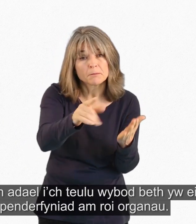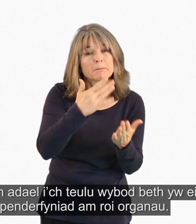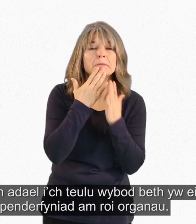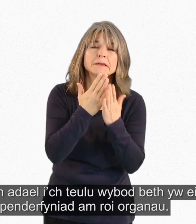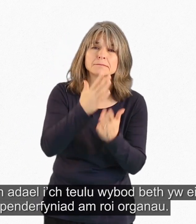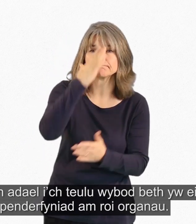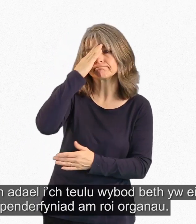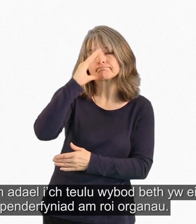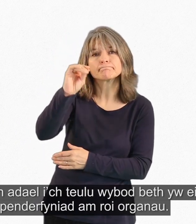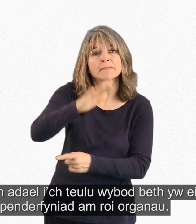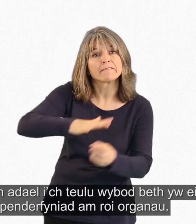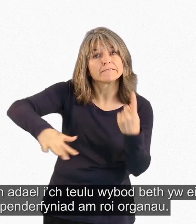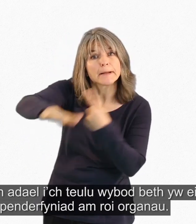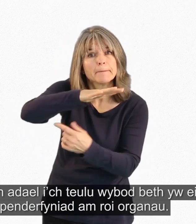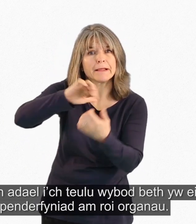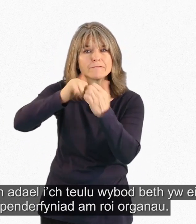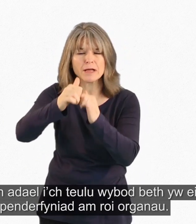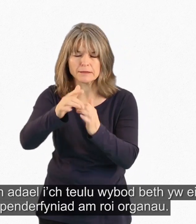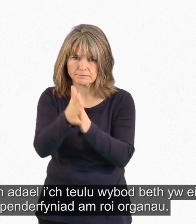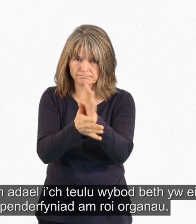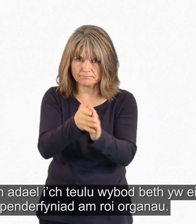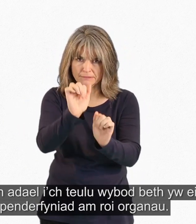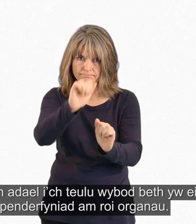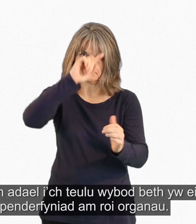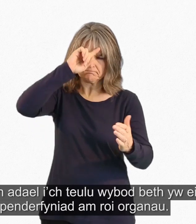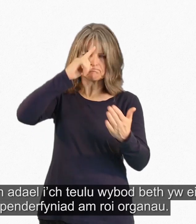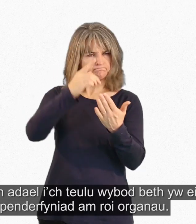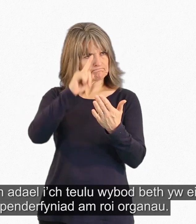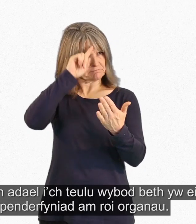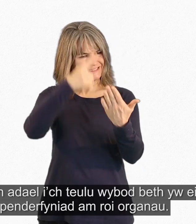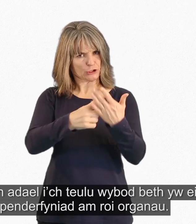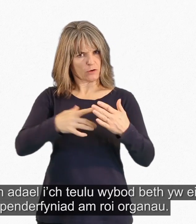Cofiwch adael i'ch teulu o bod beth yw eich penderfyniad am rhoi organau.